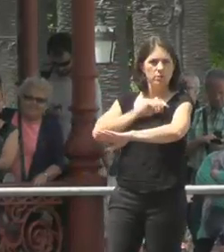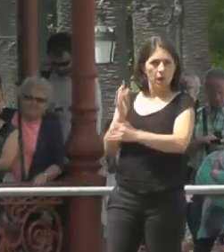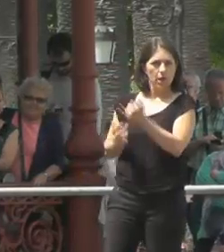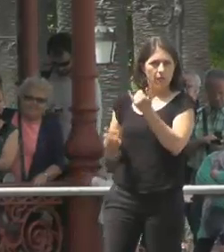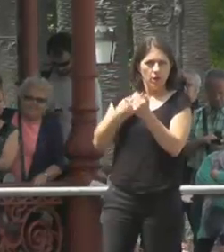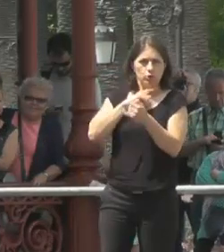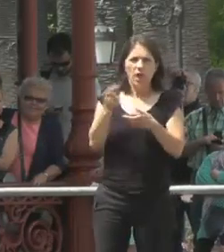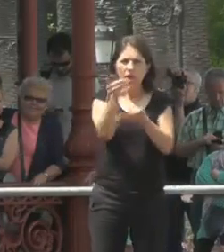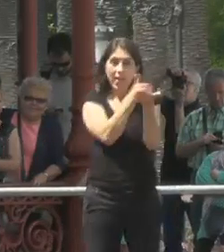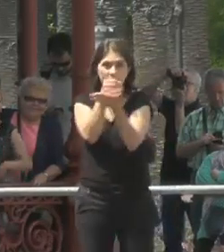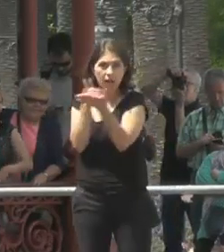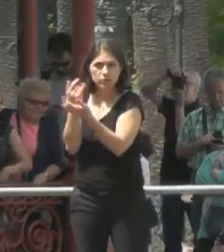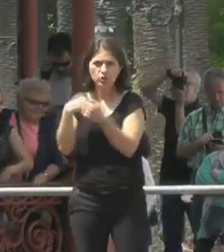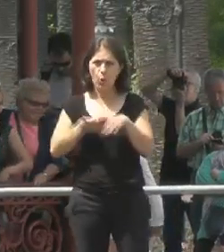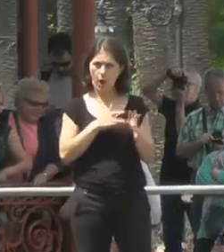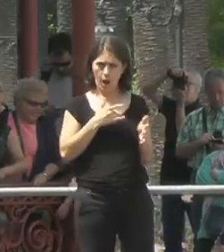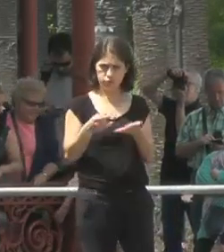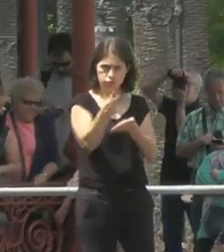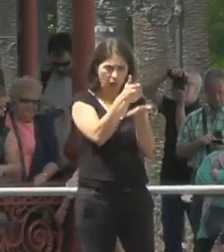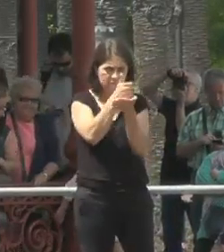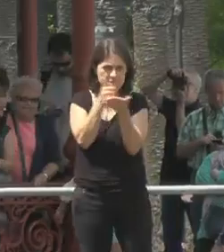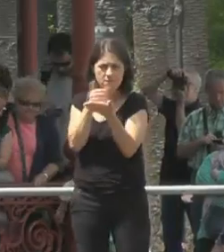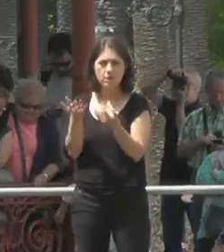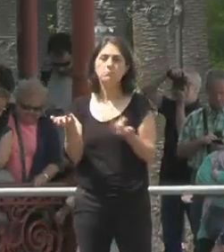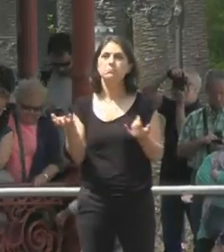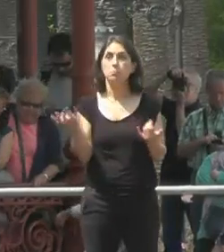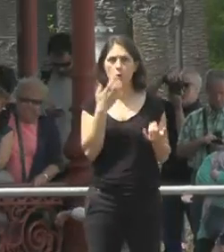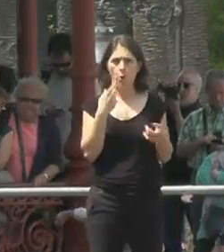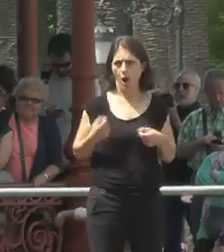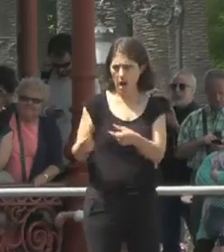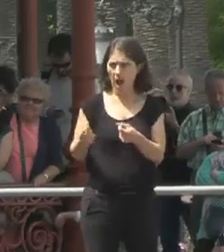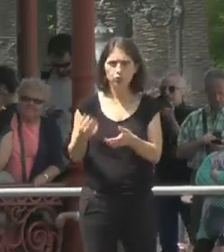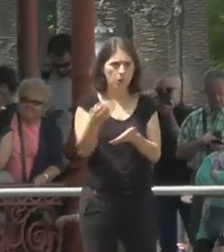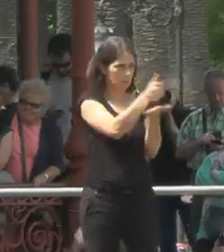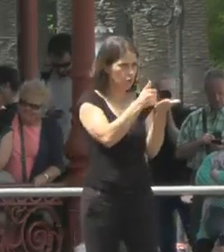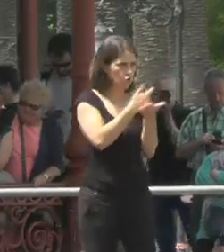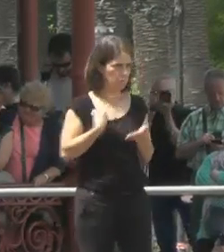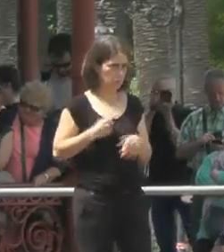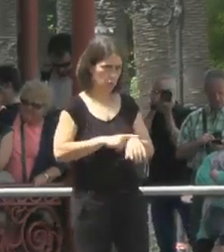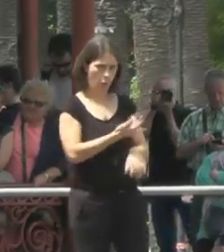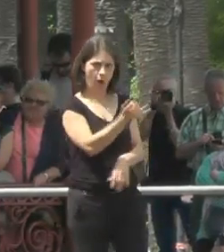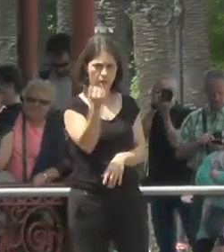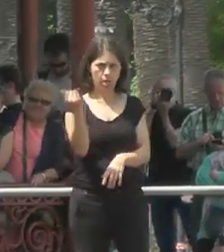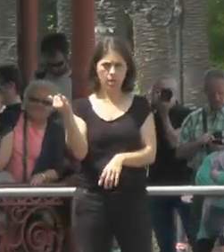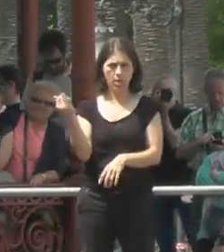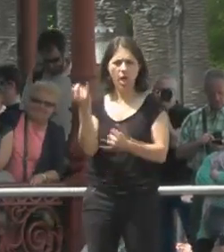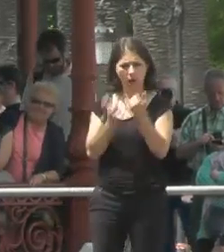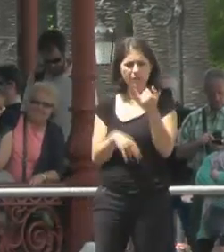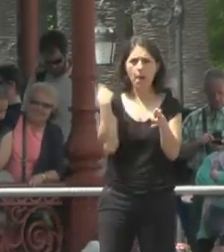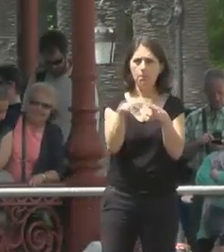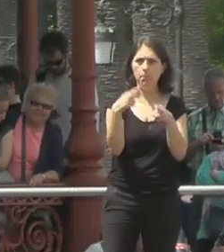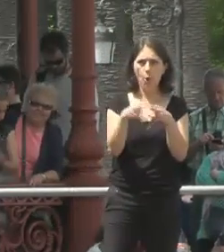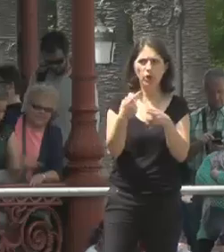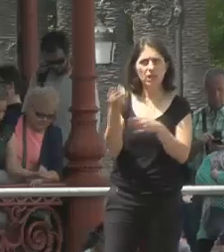los ingresos de la caja, que no solo tiene gastos, que tiene ingresos, también dependen de la política que